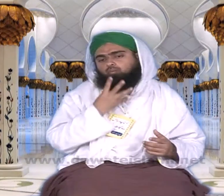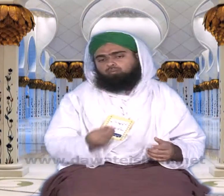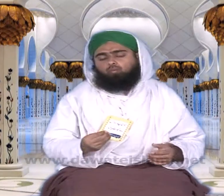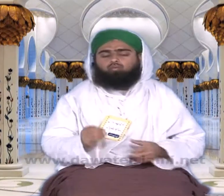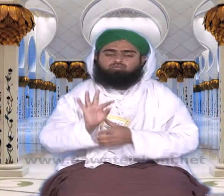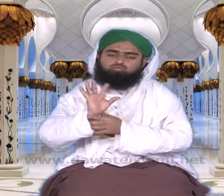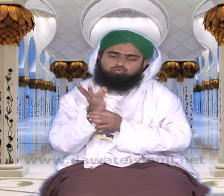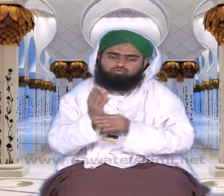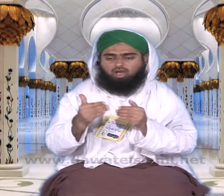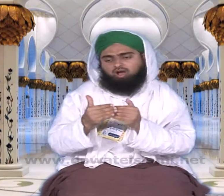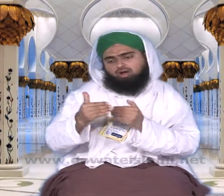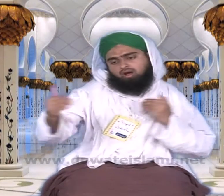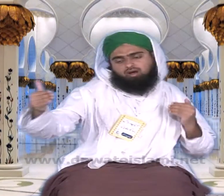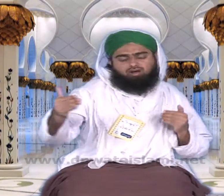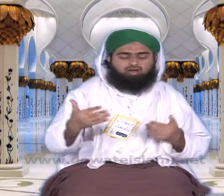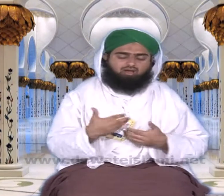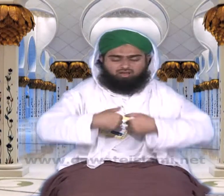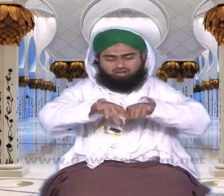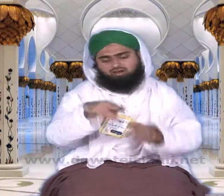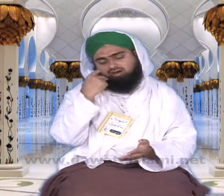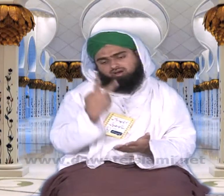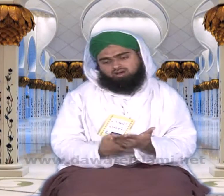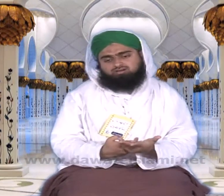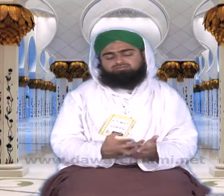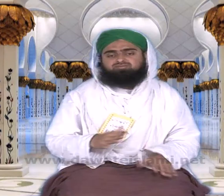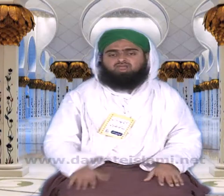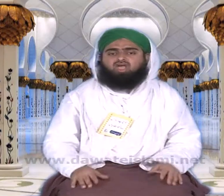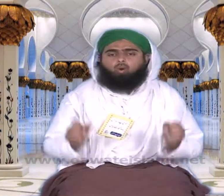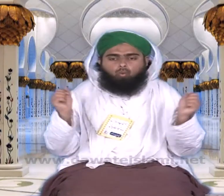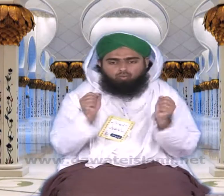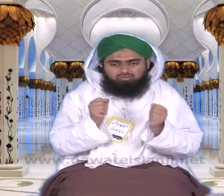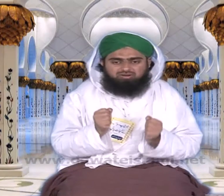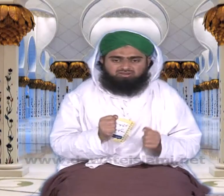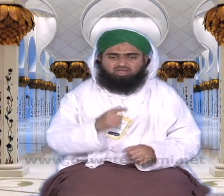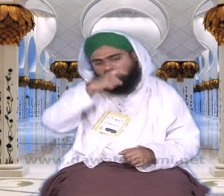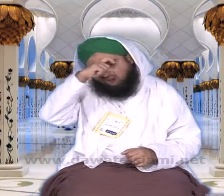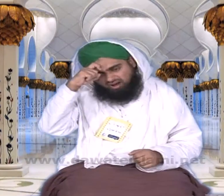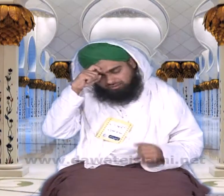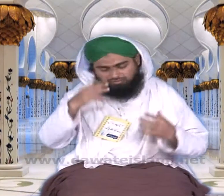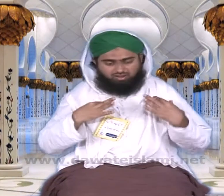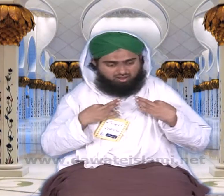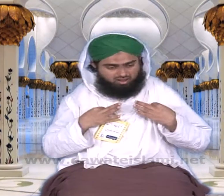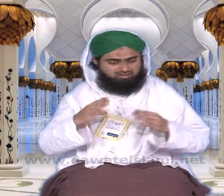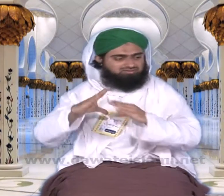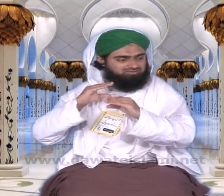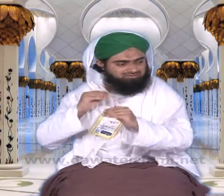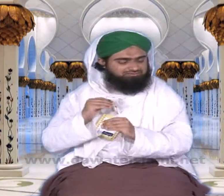افسوس کہ یہ دنیا اس سے چھوٹ گئی اس کے سردی گرمی کے جوڑے جو تھے وہ بھی یہی رکھ کے رہ گئے